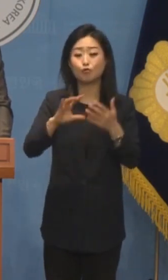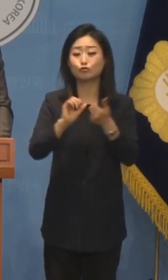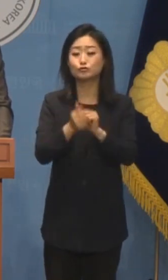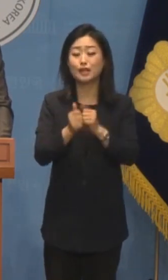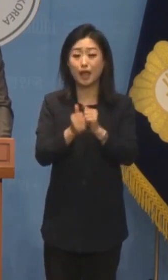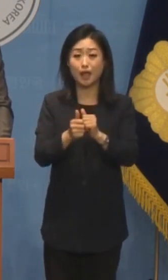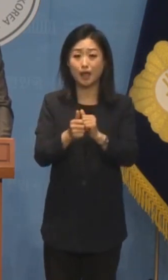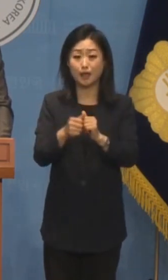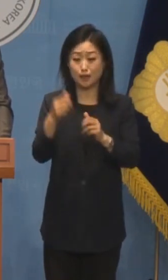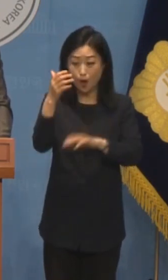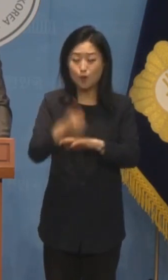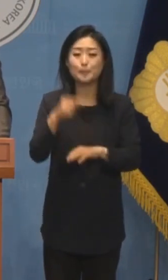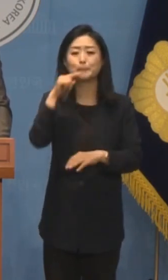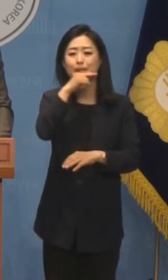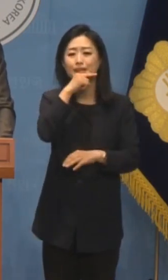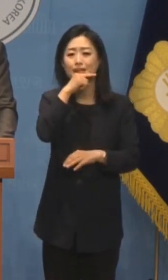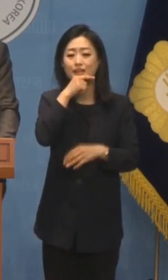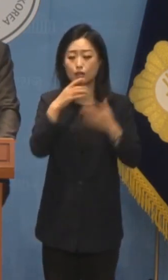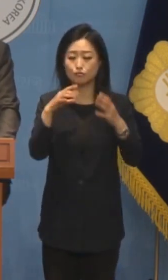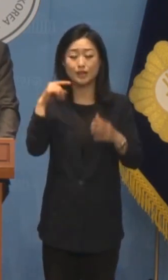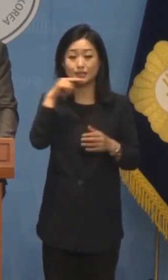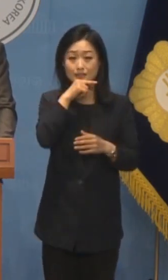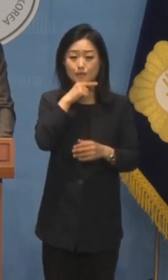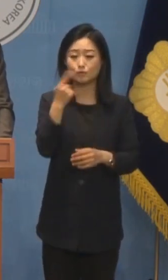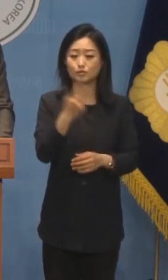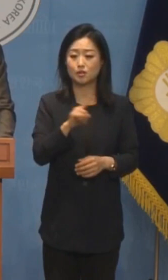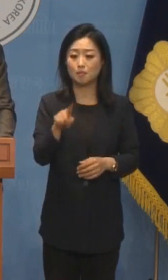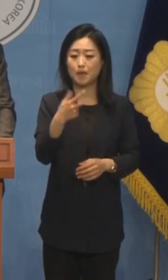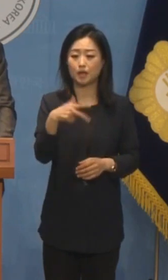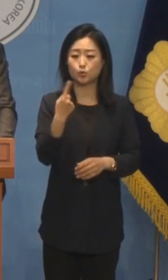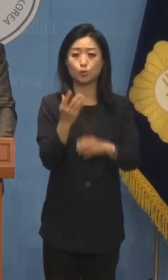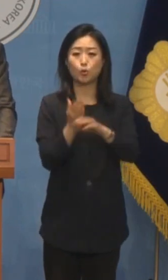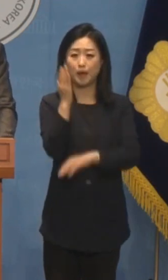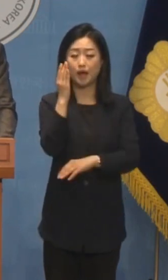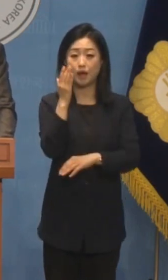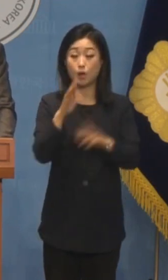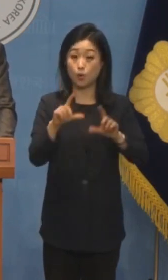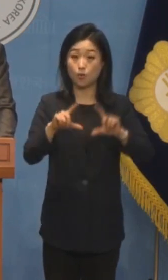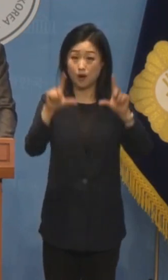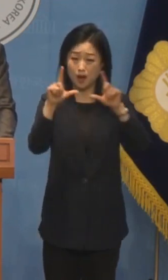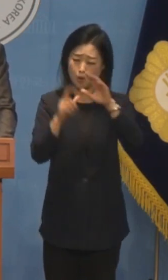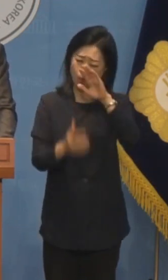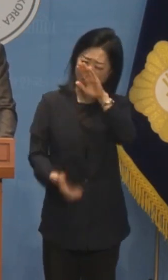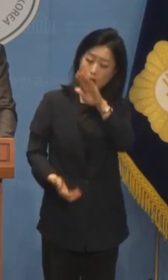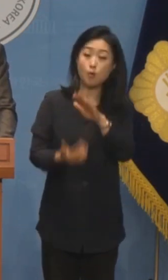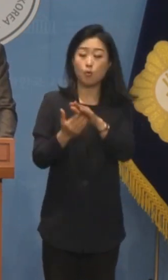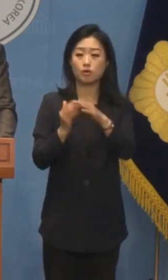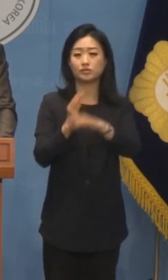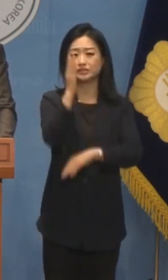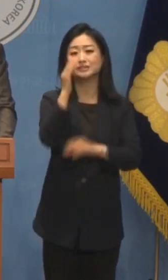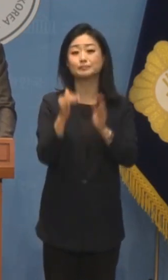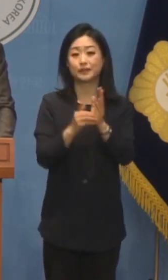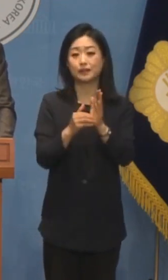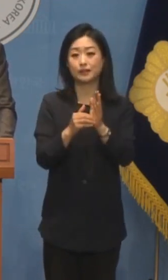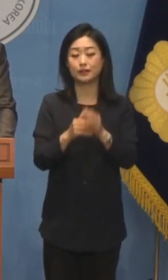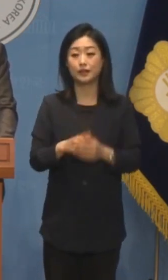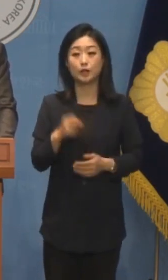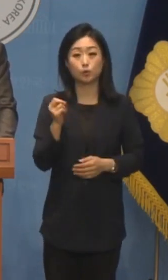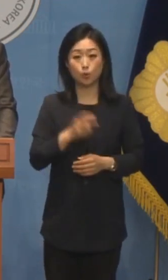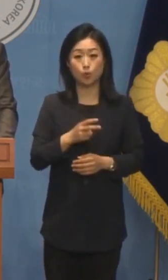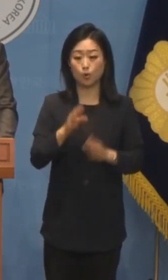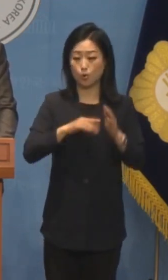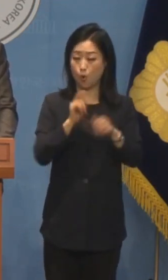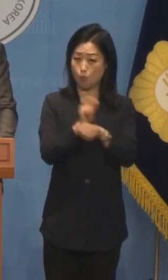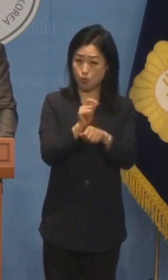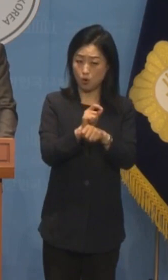발행도 빚입니다. 이미 국가 채무가 1,100조 원을 돌파해서 올해 역대 최대치를 경신했습니다. 거기다가